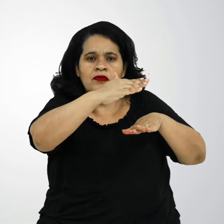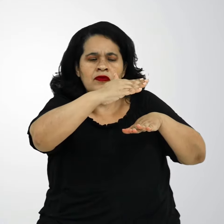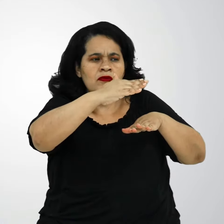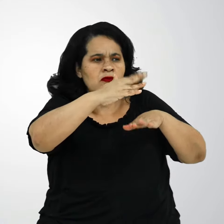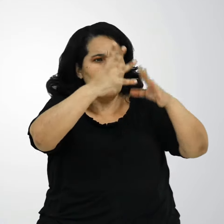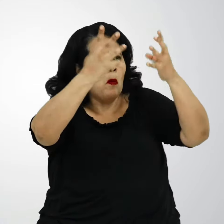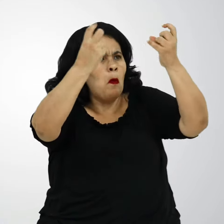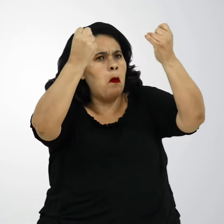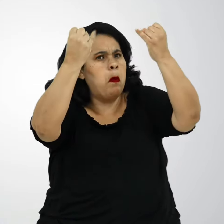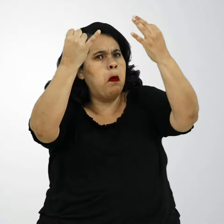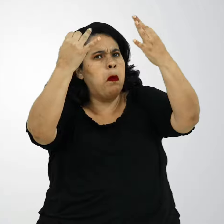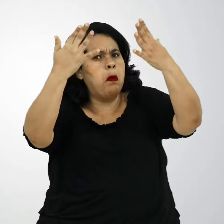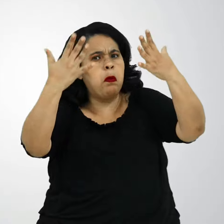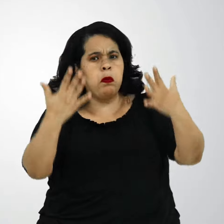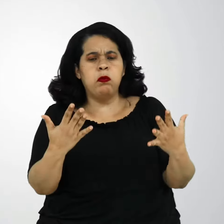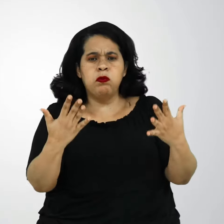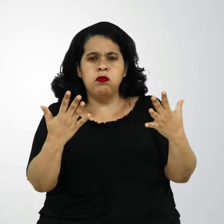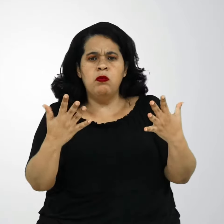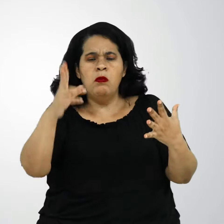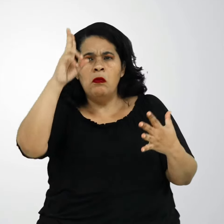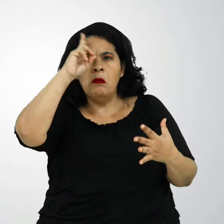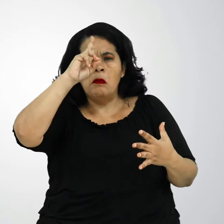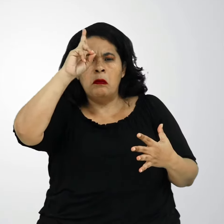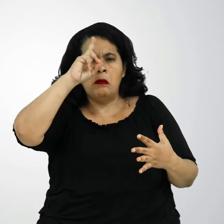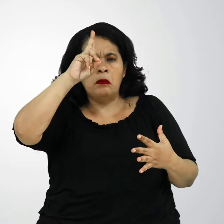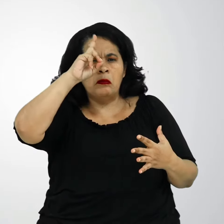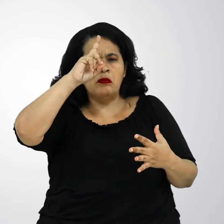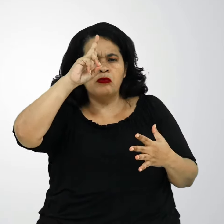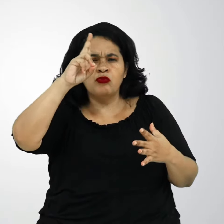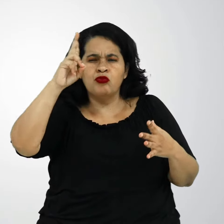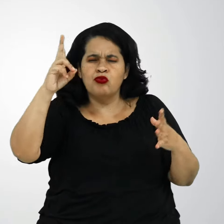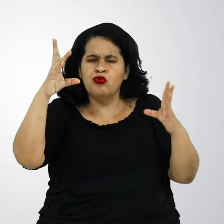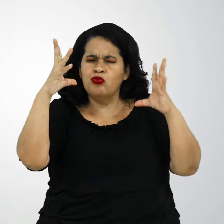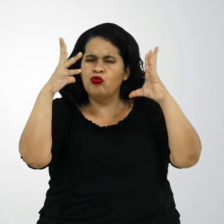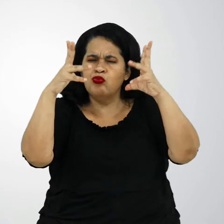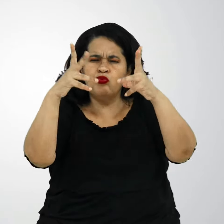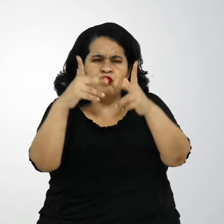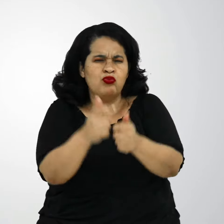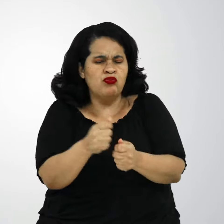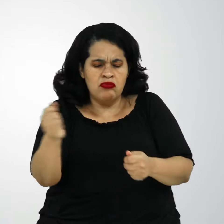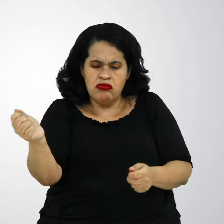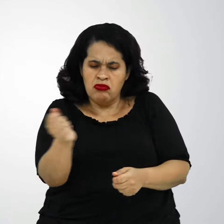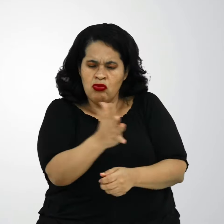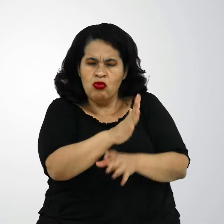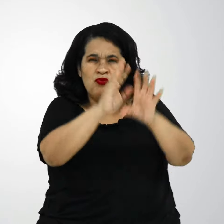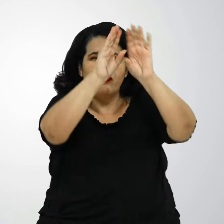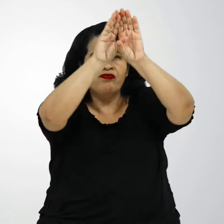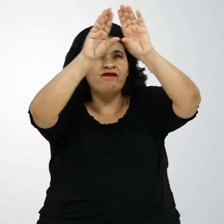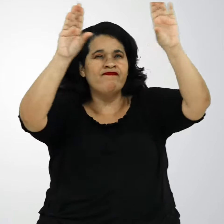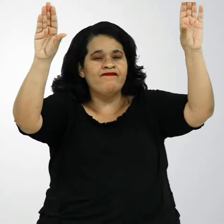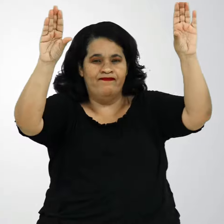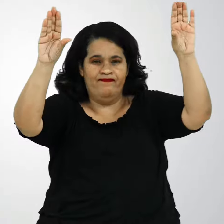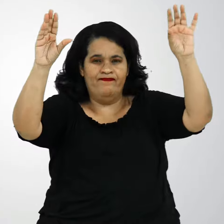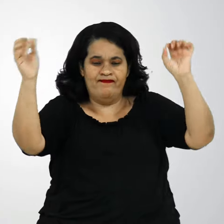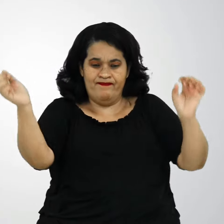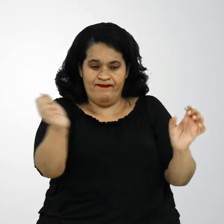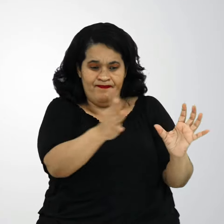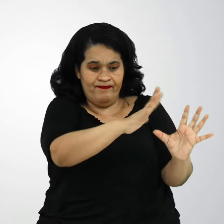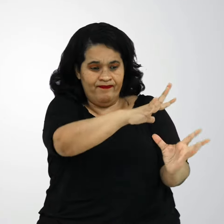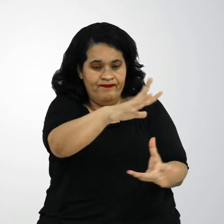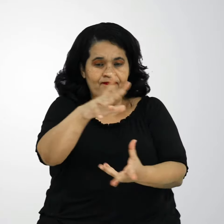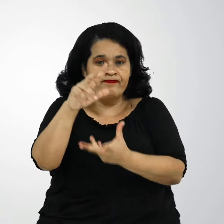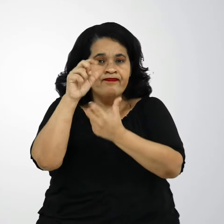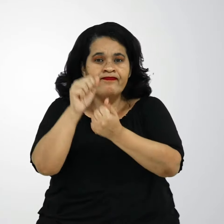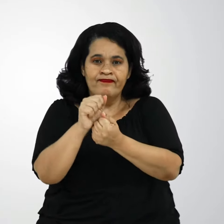panorama da história até o fim, até o novo céu e nova terra. Assim, quando a gente estuda,